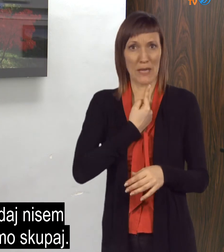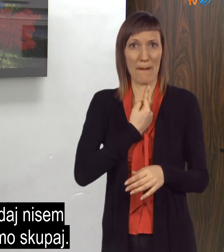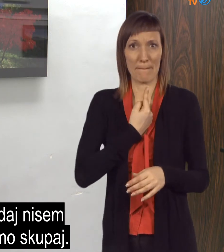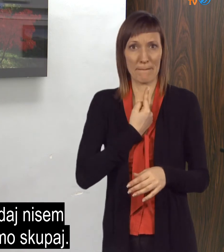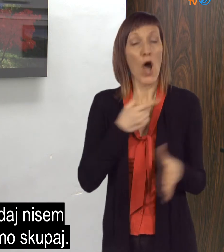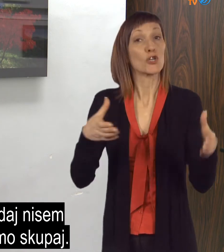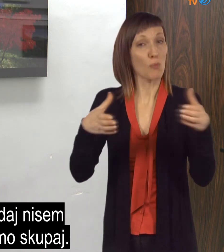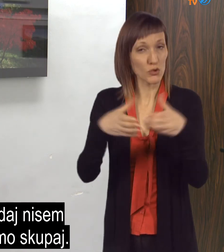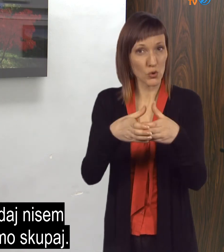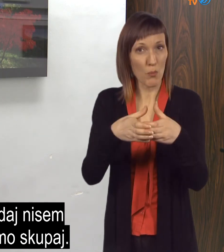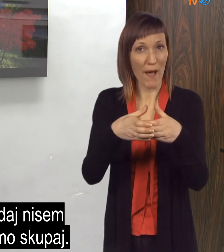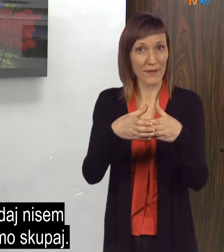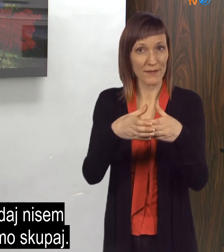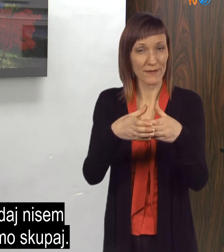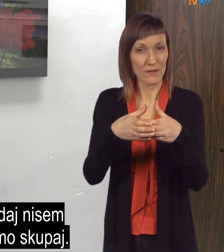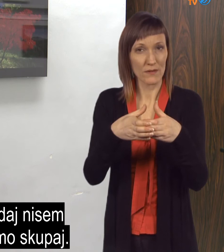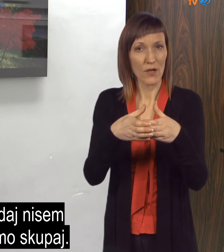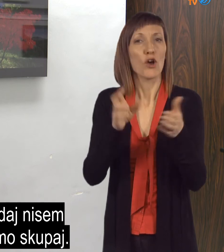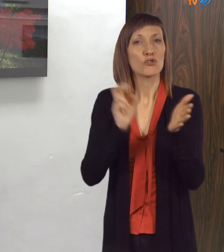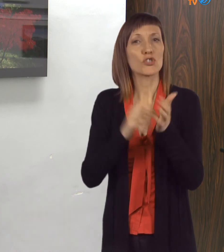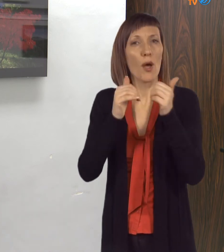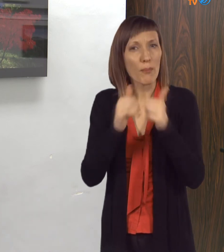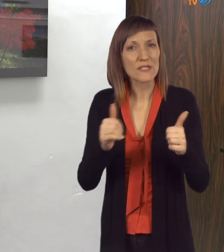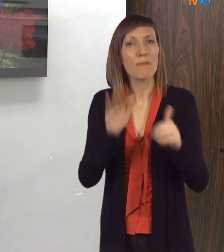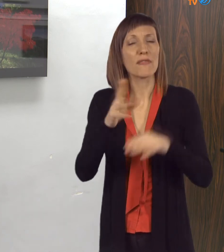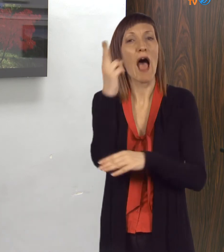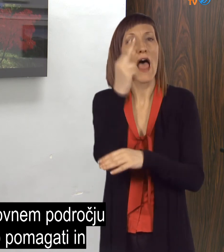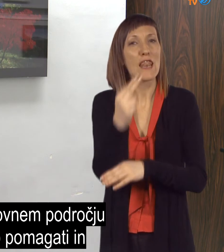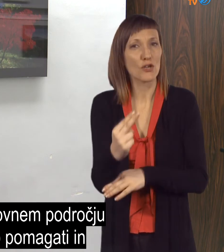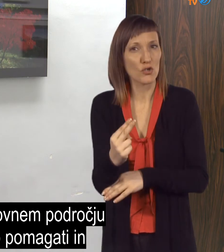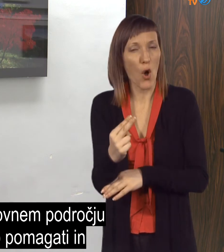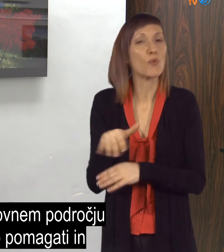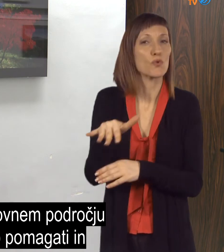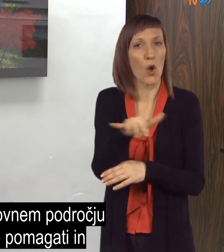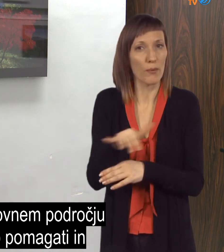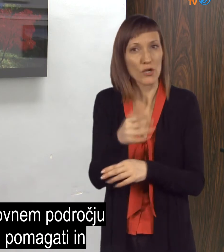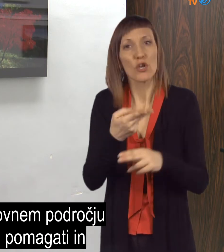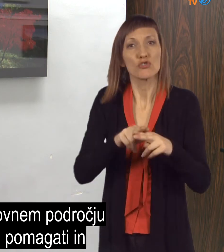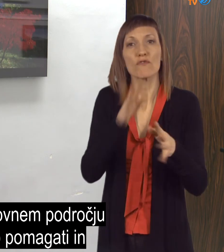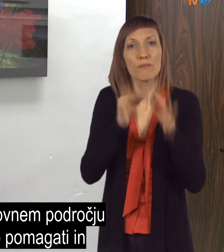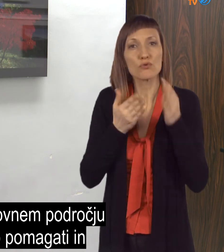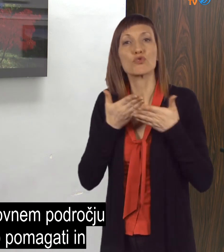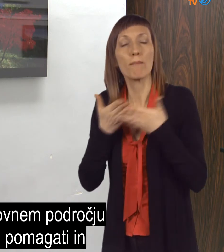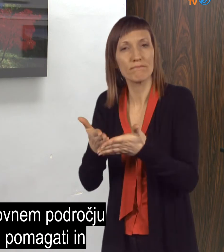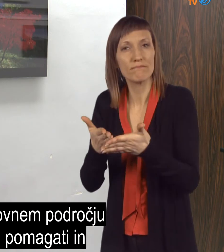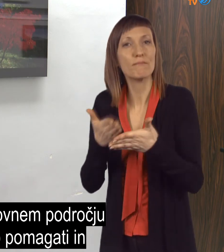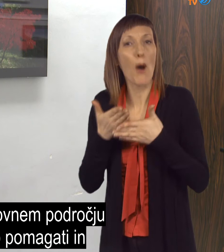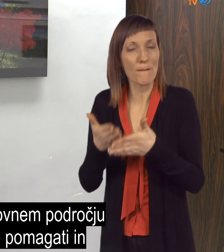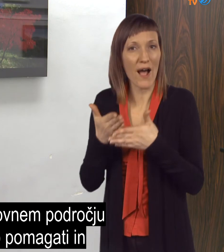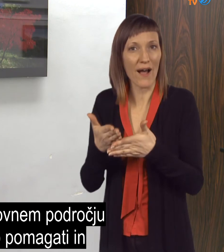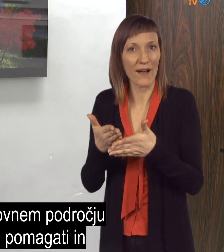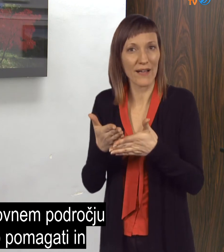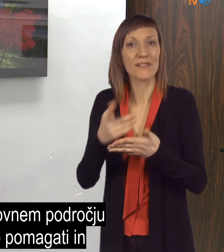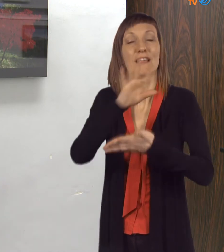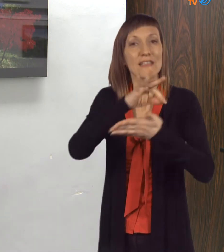več sam, smo skupaj, predvsem na likovnem področju, skušam čim več